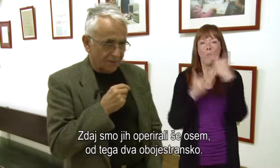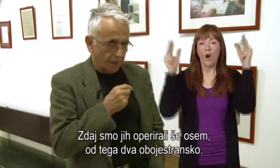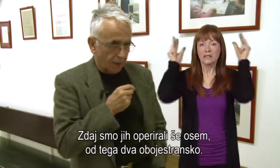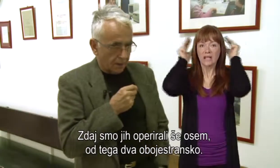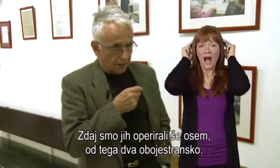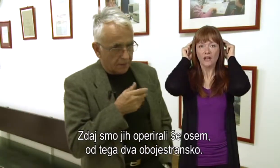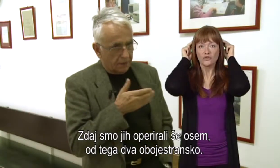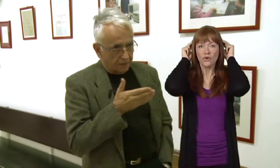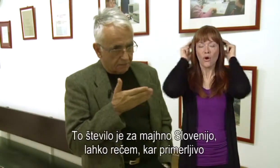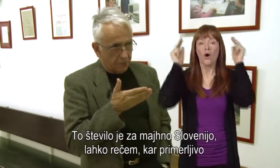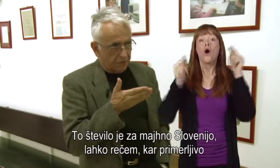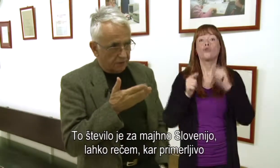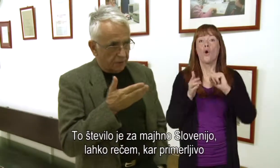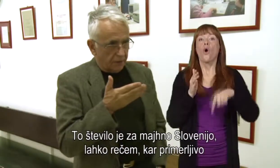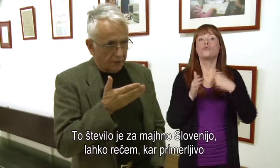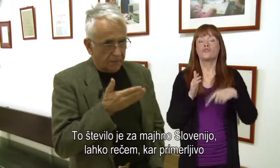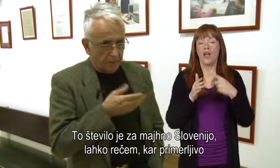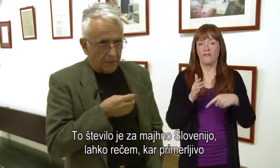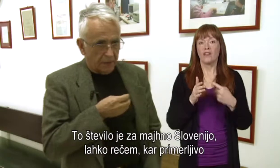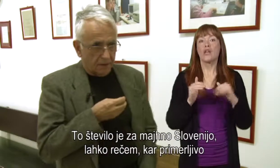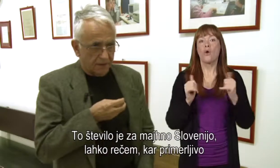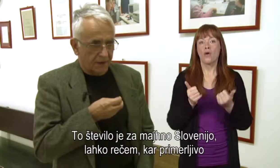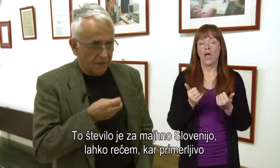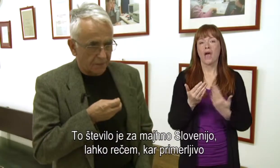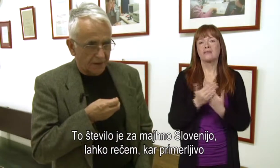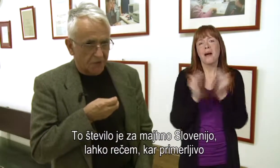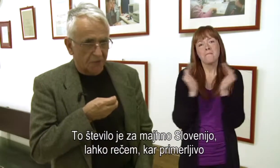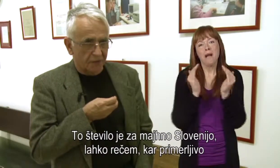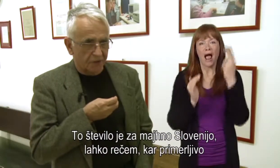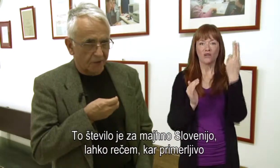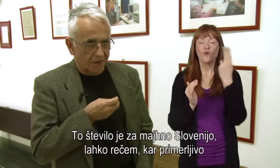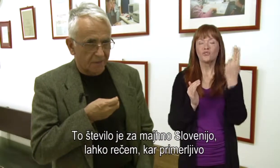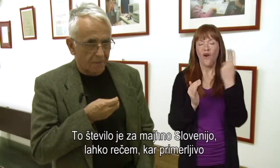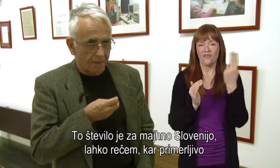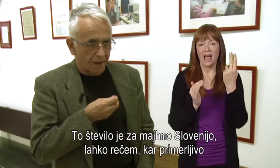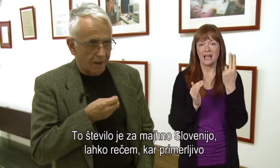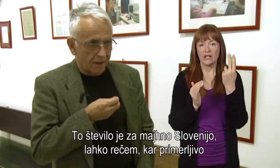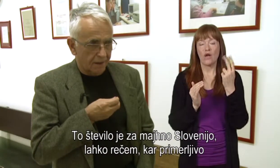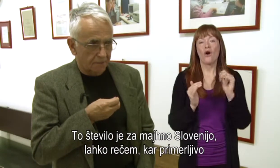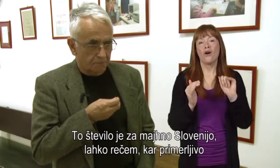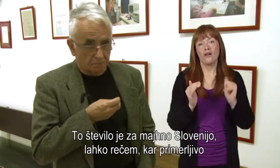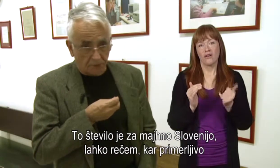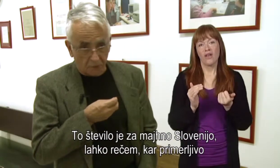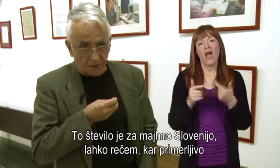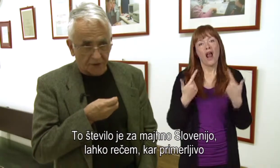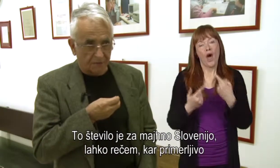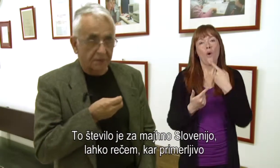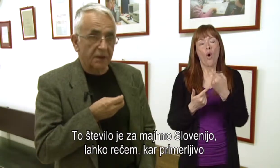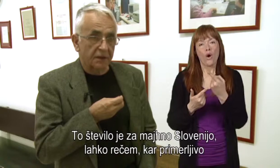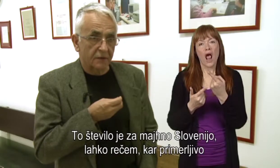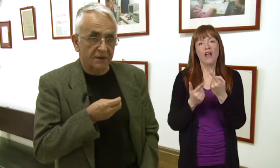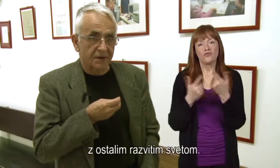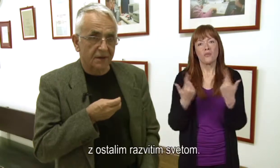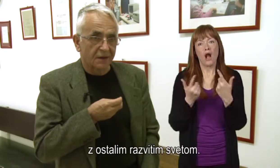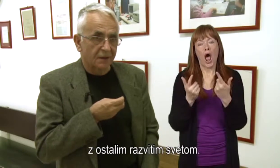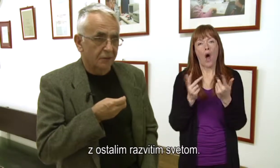obojestransko. Tako da to število je kar za majhno Slovenijo, kar lahko rečem